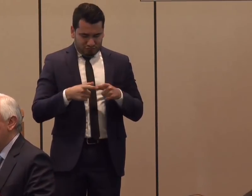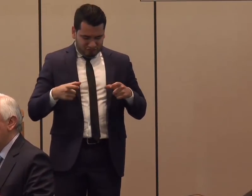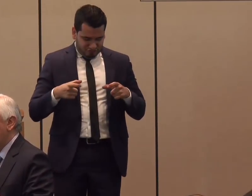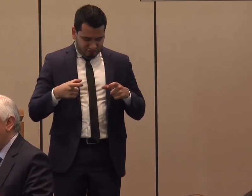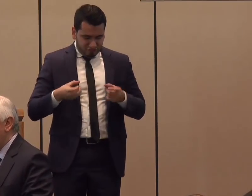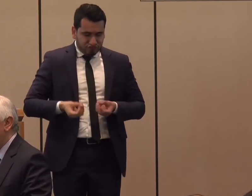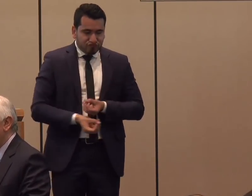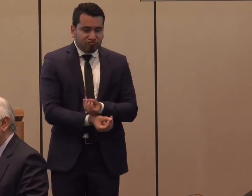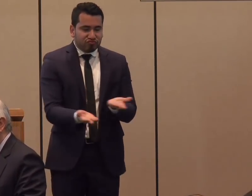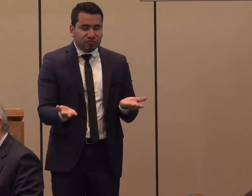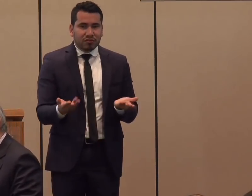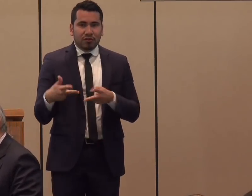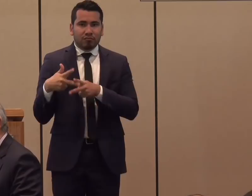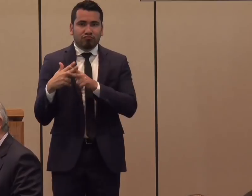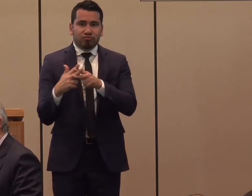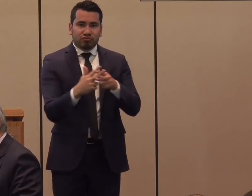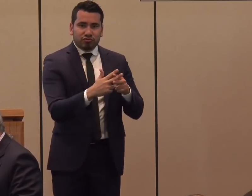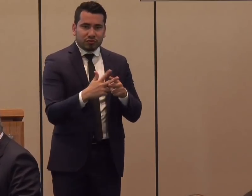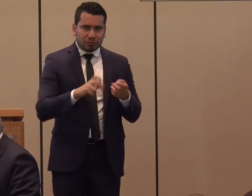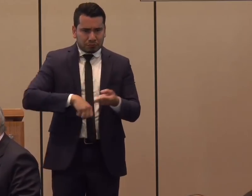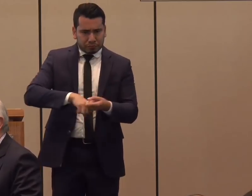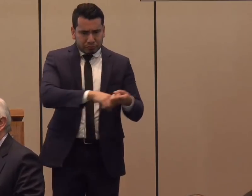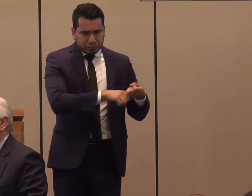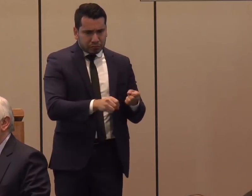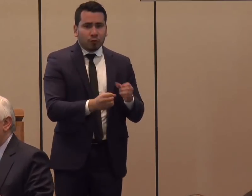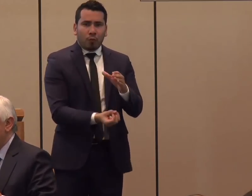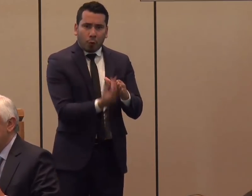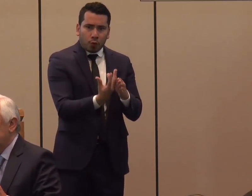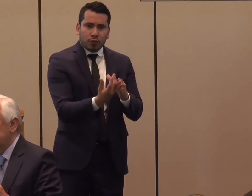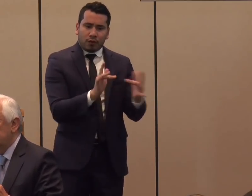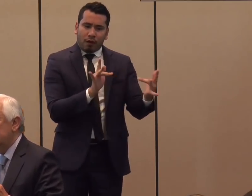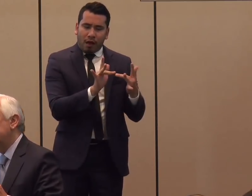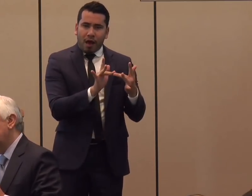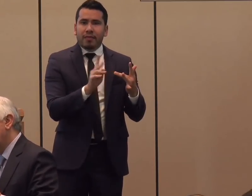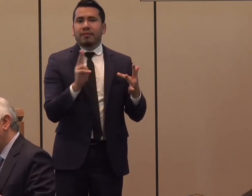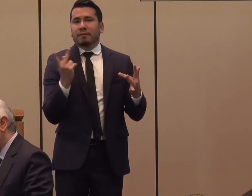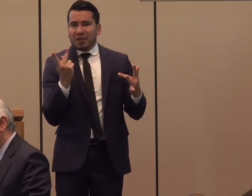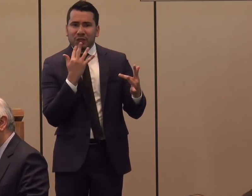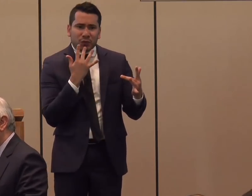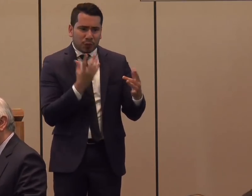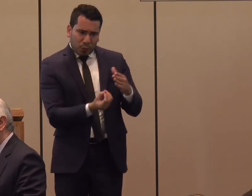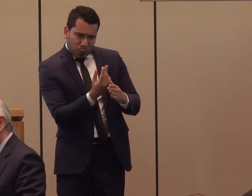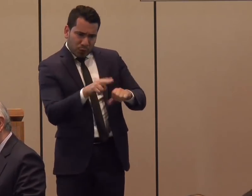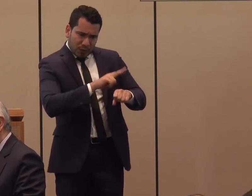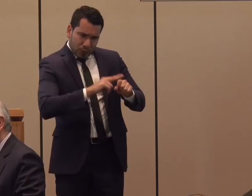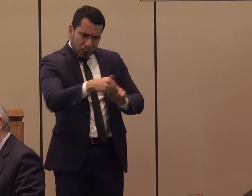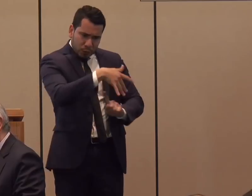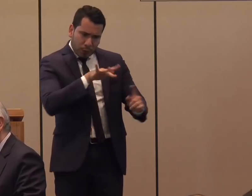financiar productos verdes el próximo año vamos a emitir 500.000